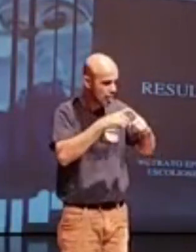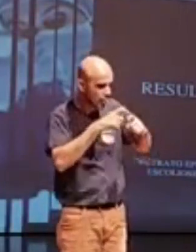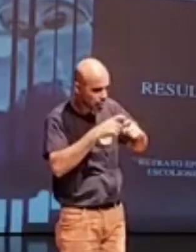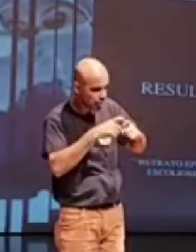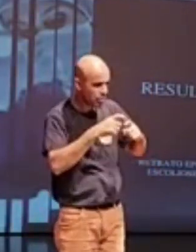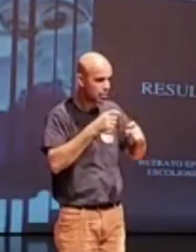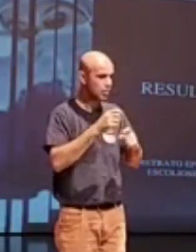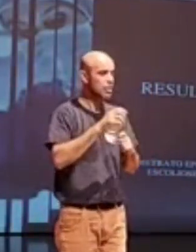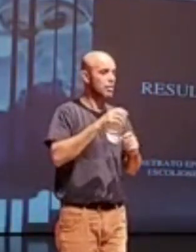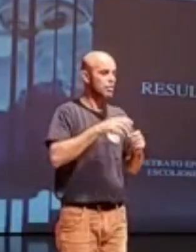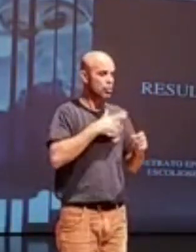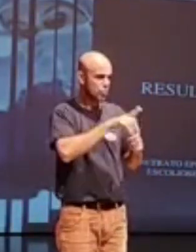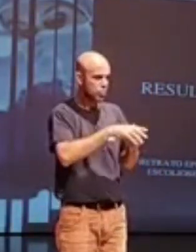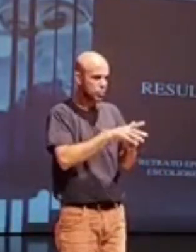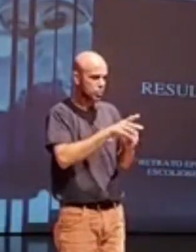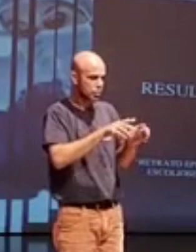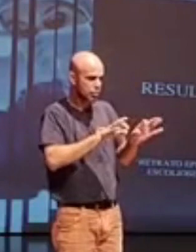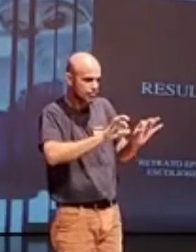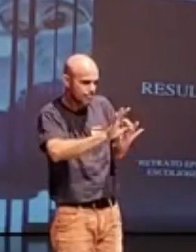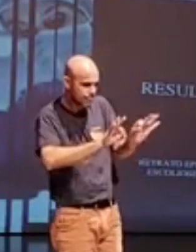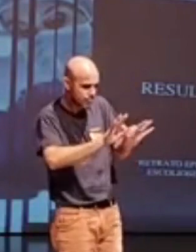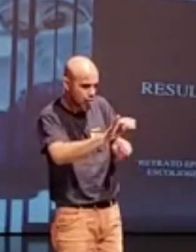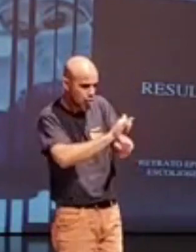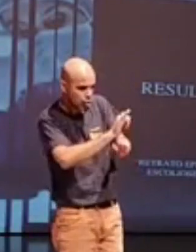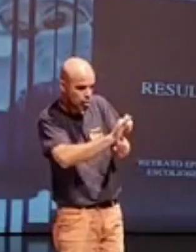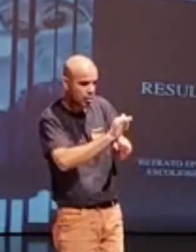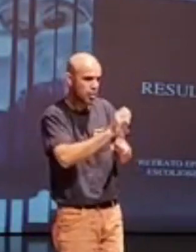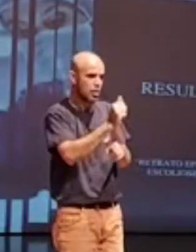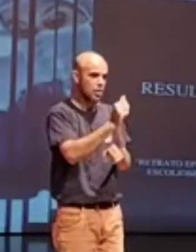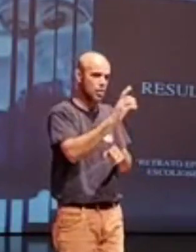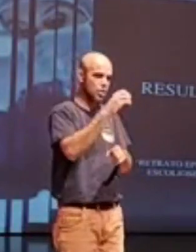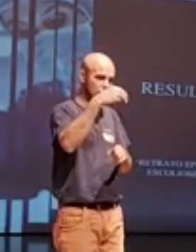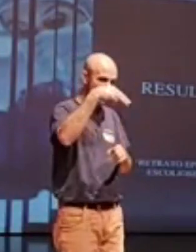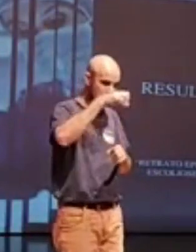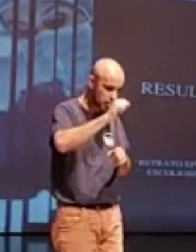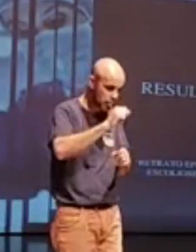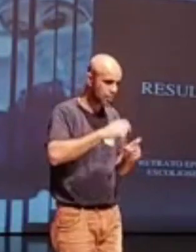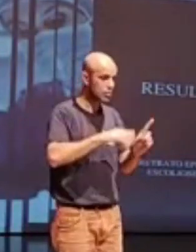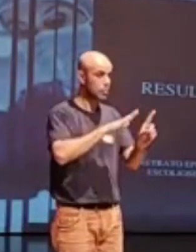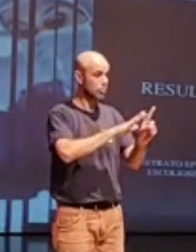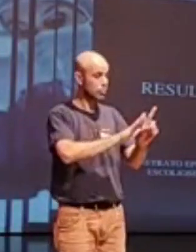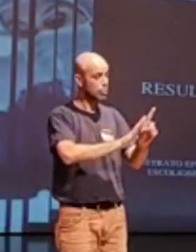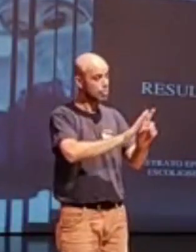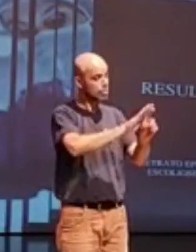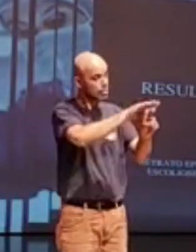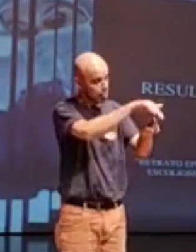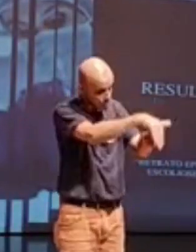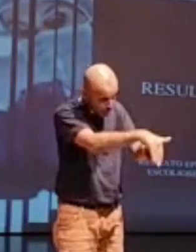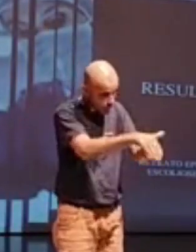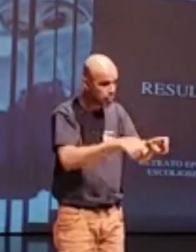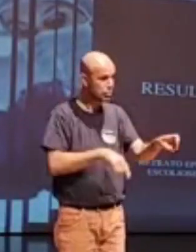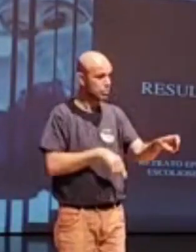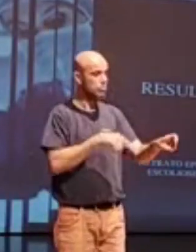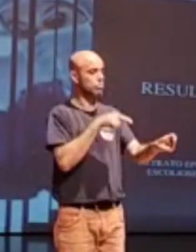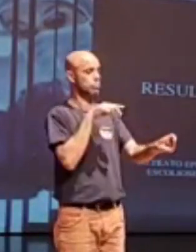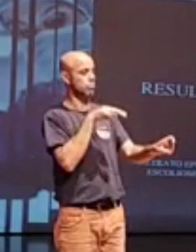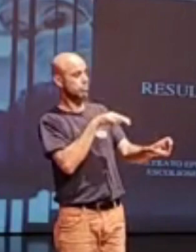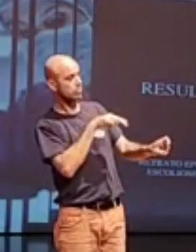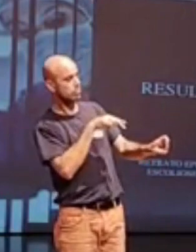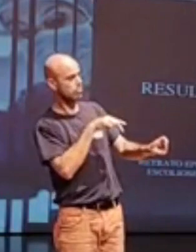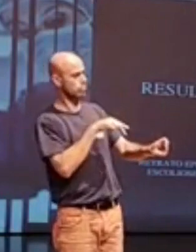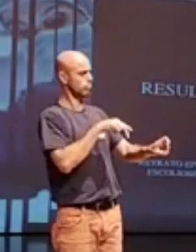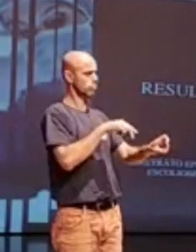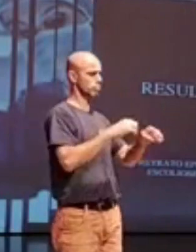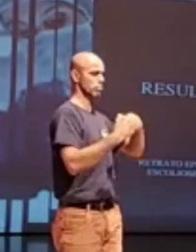de Adams, que nada mais é do que pedir para o paciente fletir o tronco como se fosse pular na piscina, assim, flete o tronco. Aí se você vê